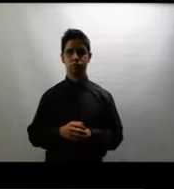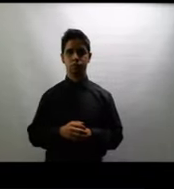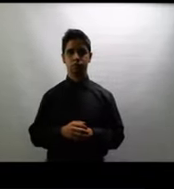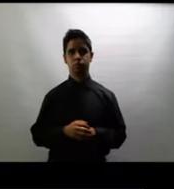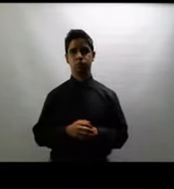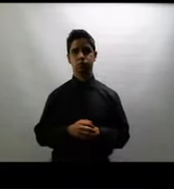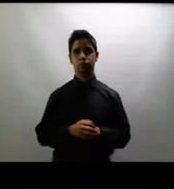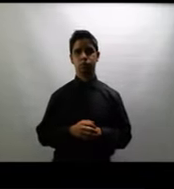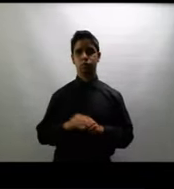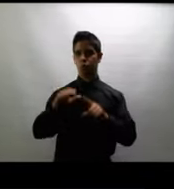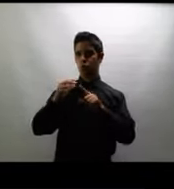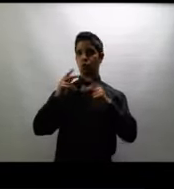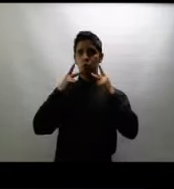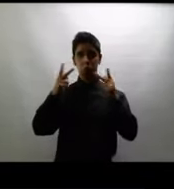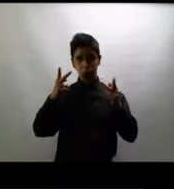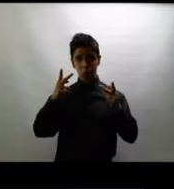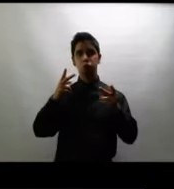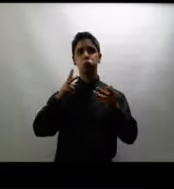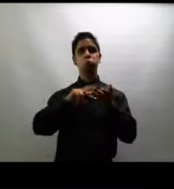Cultura popular es